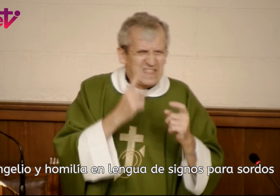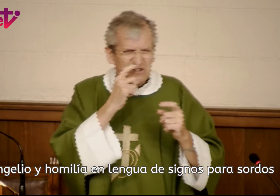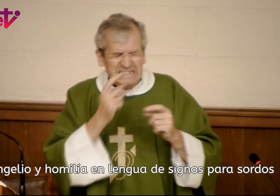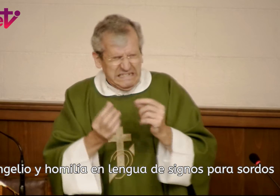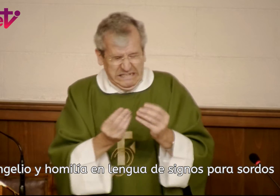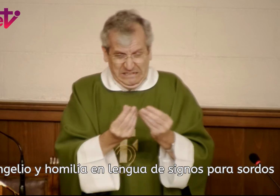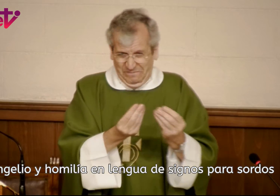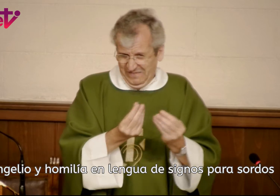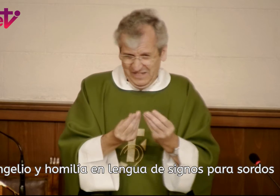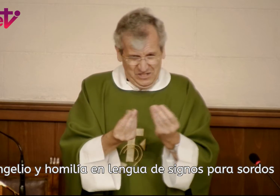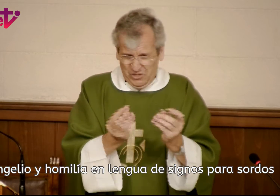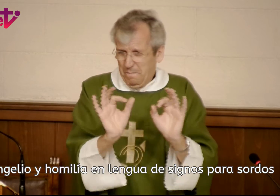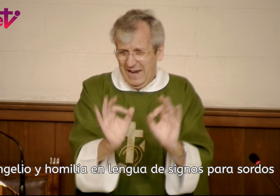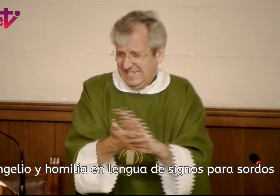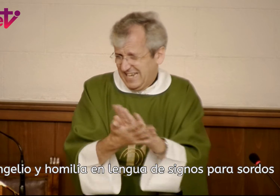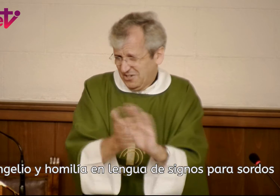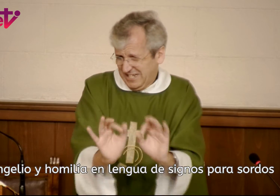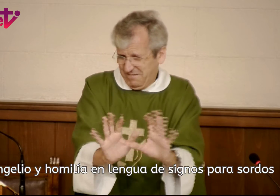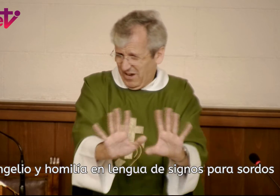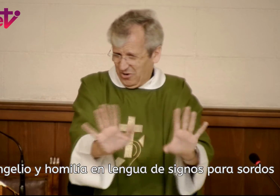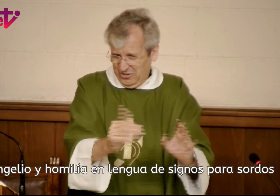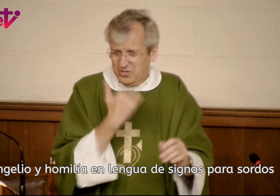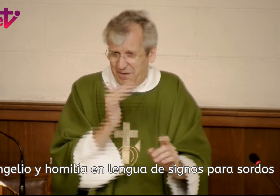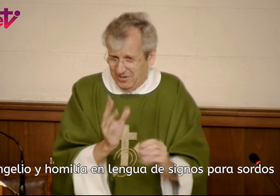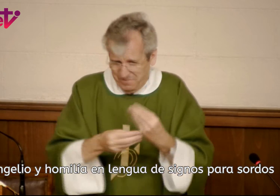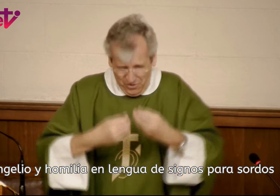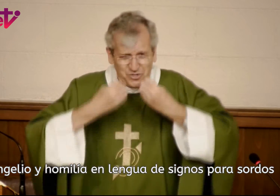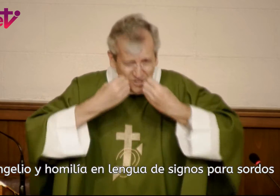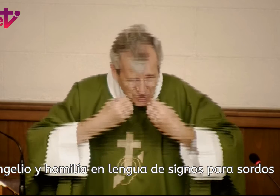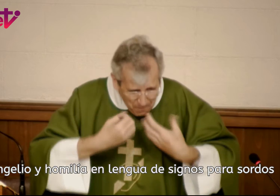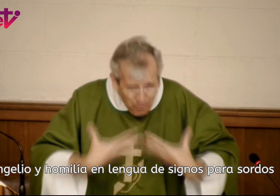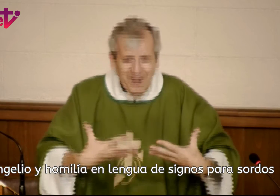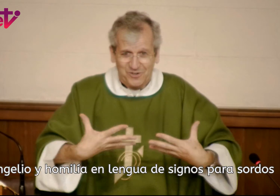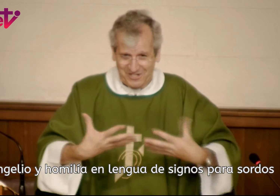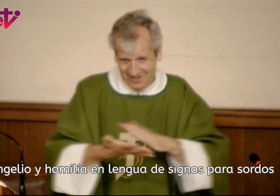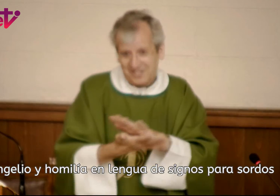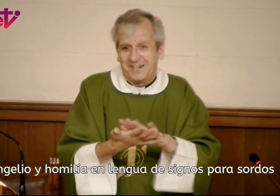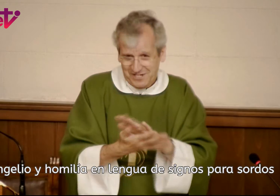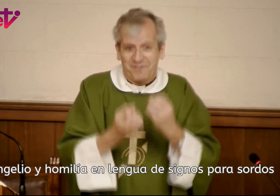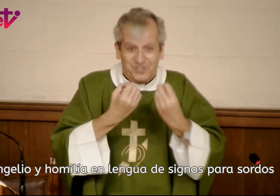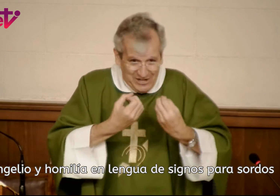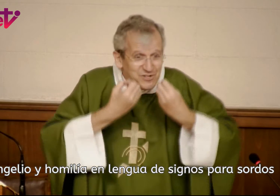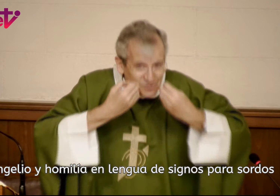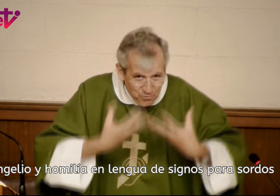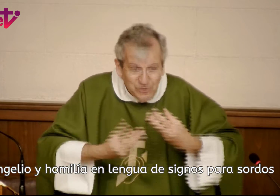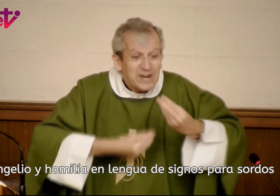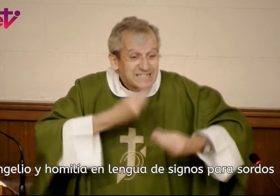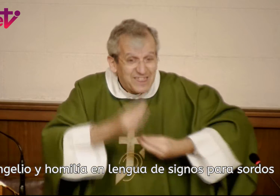fornicación, son signos que es mejor no saberlos, es mejor los signos buenos, los que tenemos que saber son los signos buenos, las